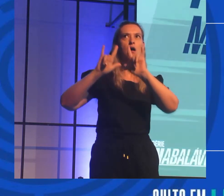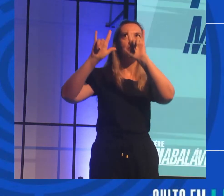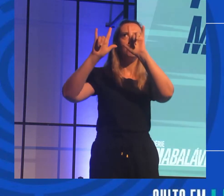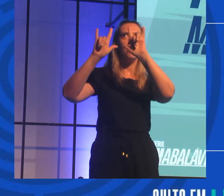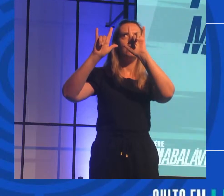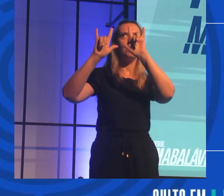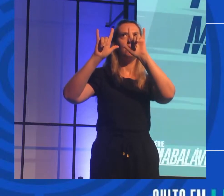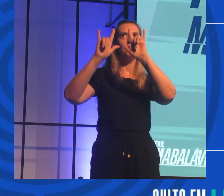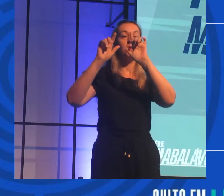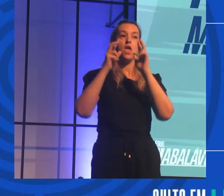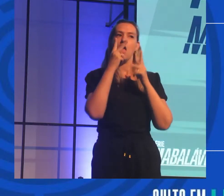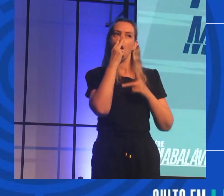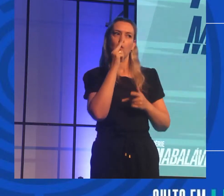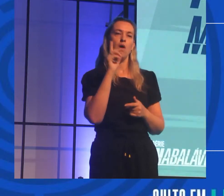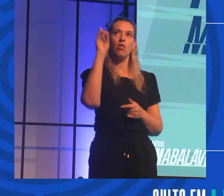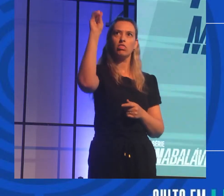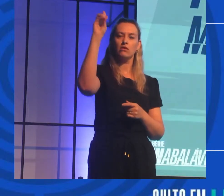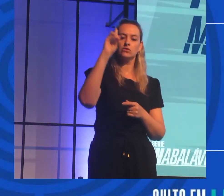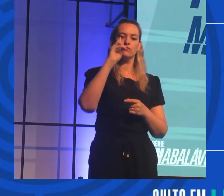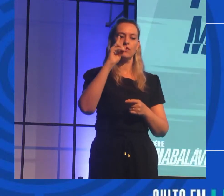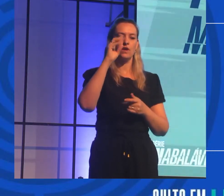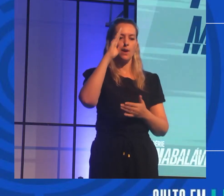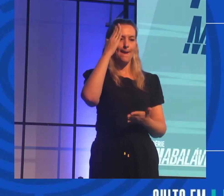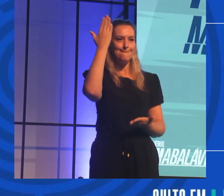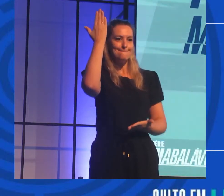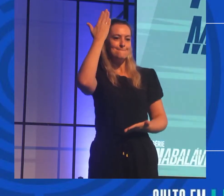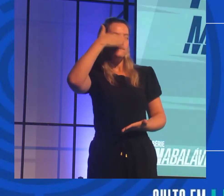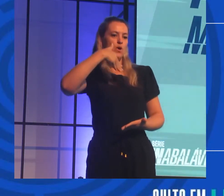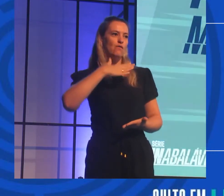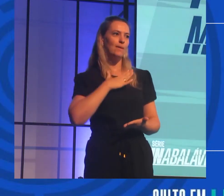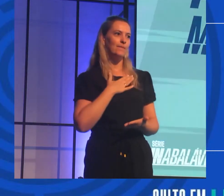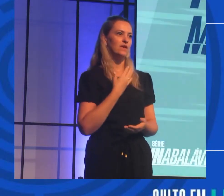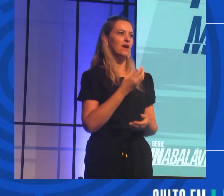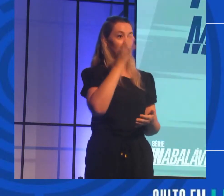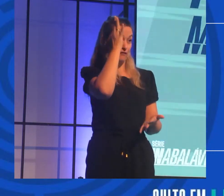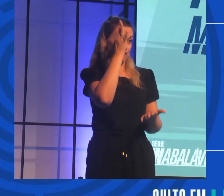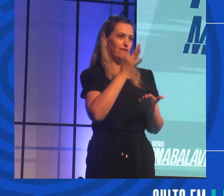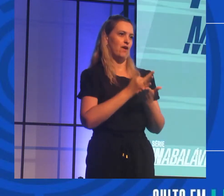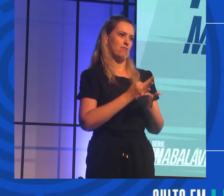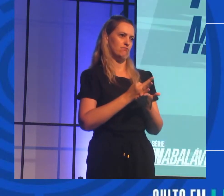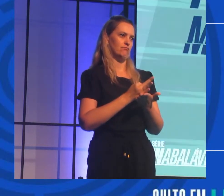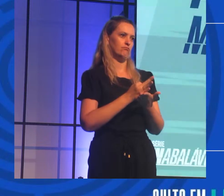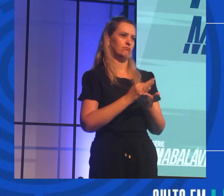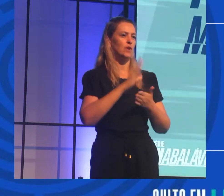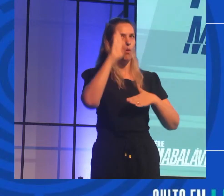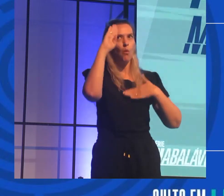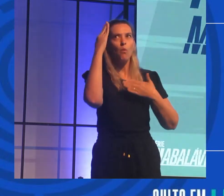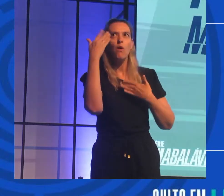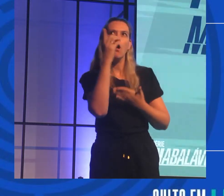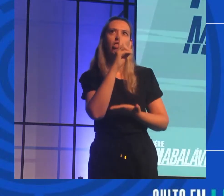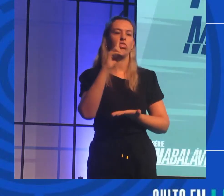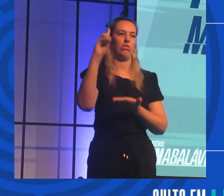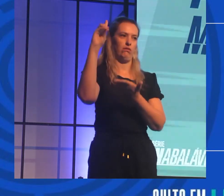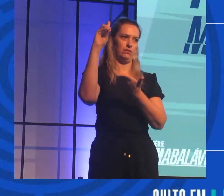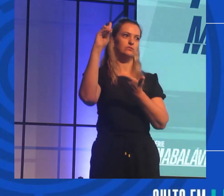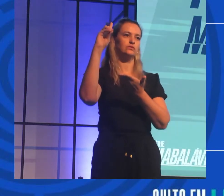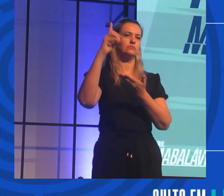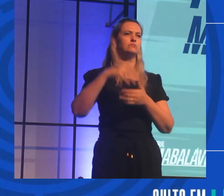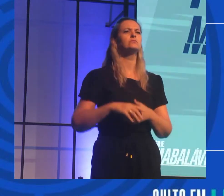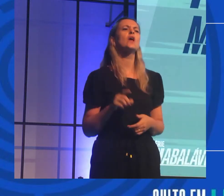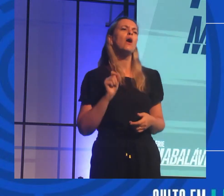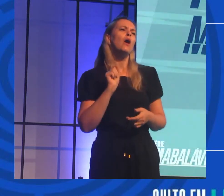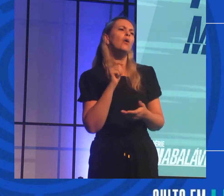uma fé aprovada, quando nós honramos a Deus. Agora, o que acontece, gente? Muitas vezes as pessoas